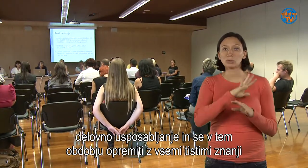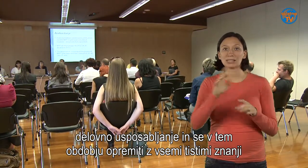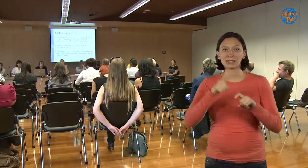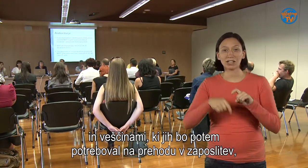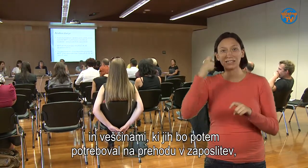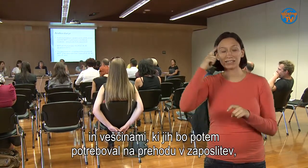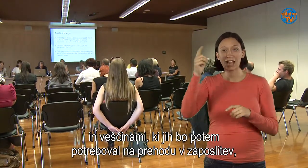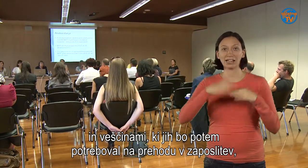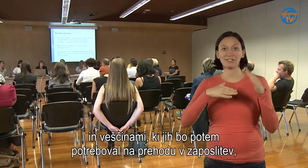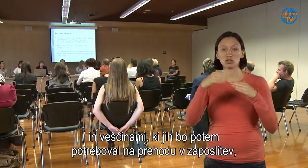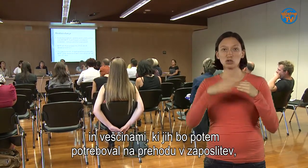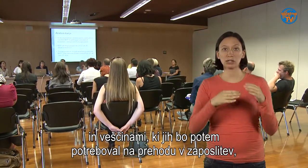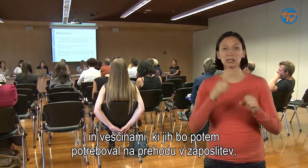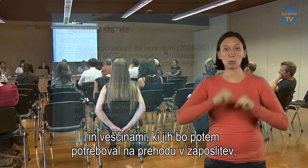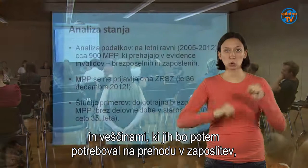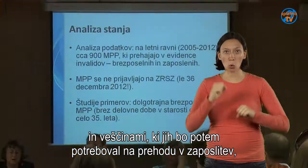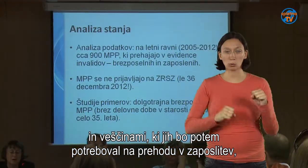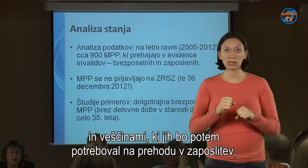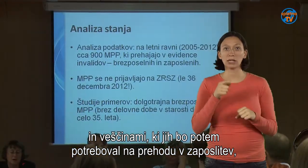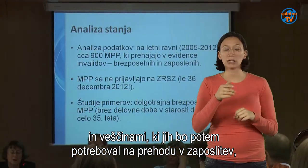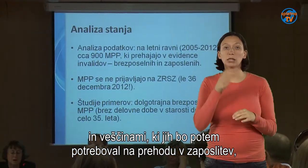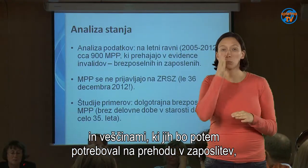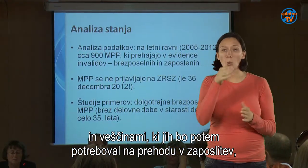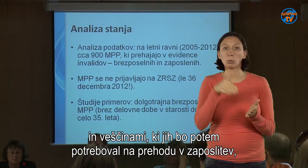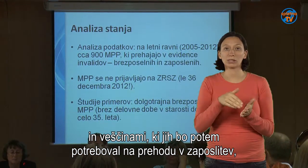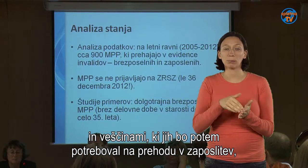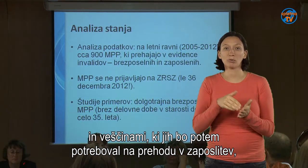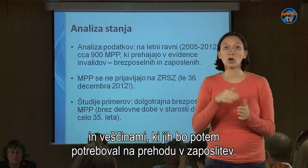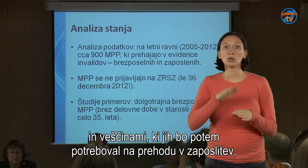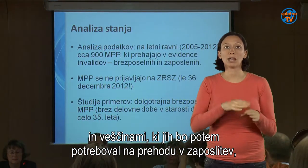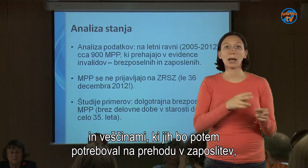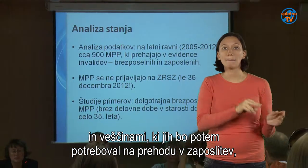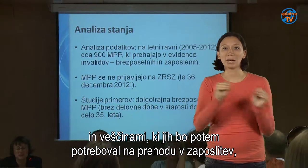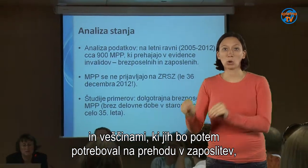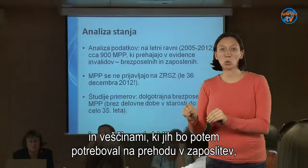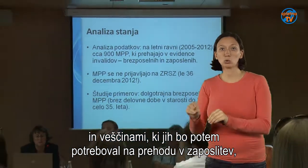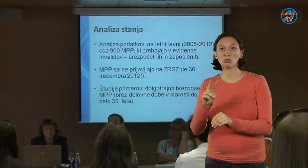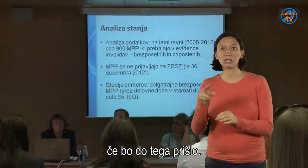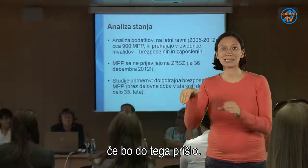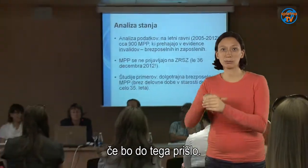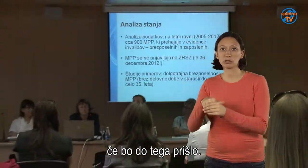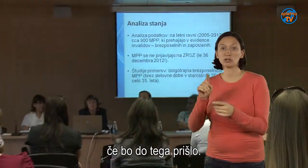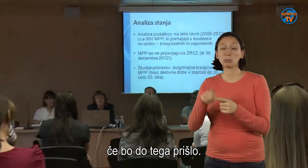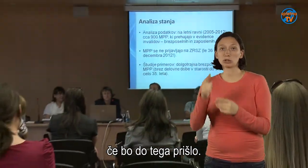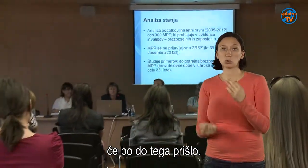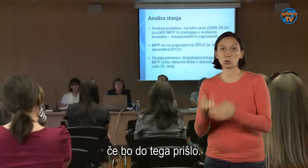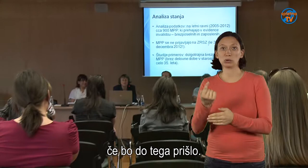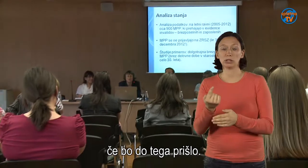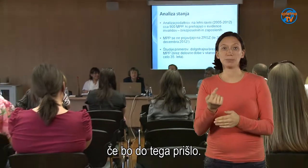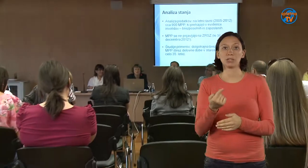znanji, veščinami in sposobnostmi, ki jih bo potreboval na prehodu v zaposlitev, če bo do tega prišlo. Da naša